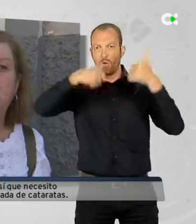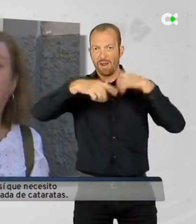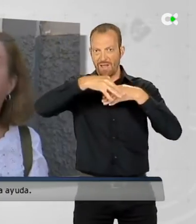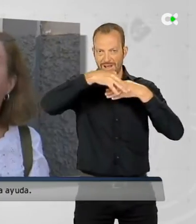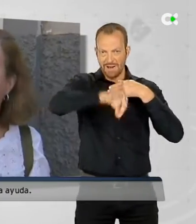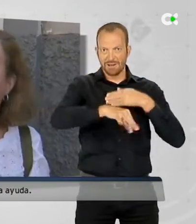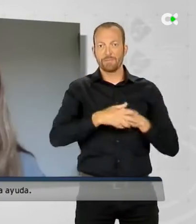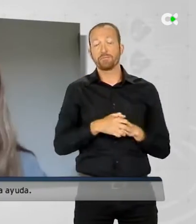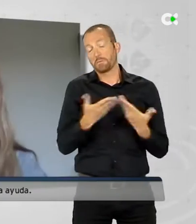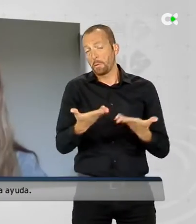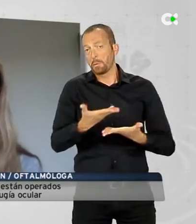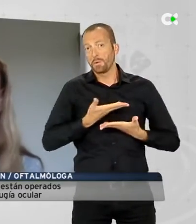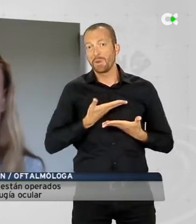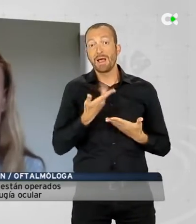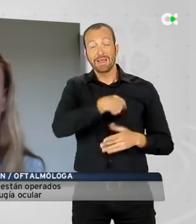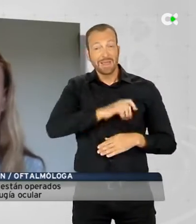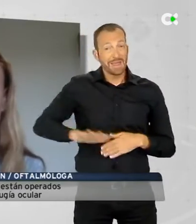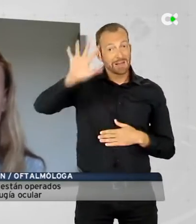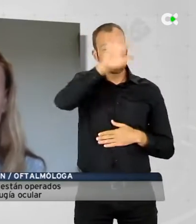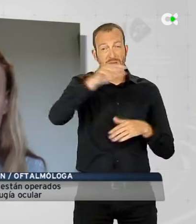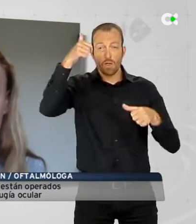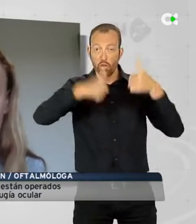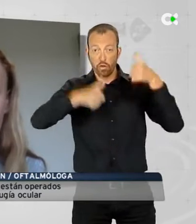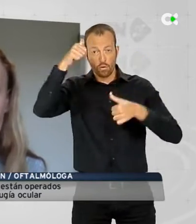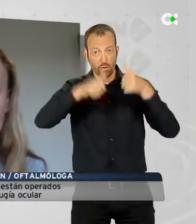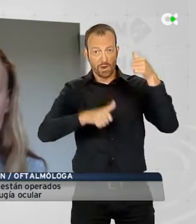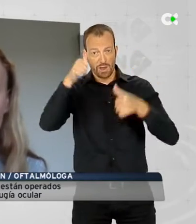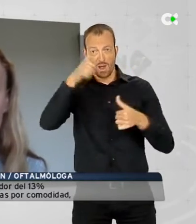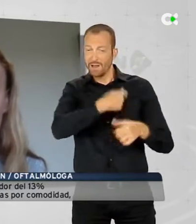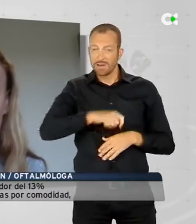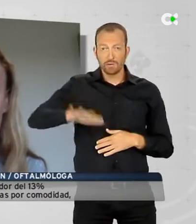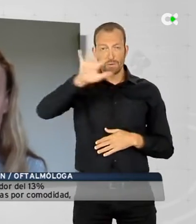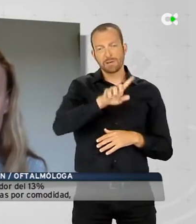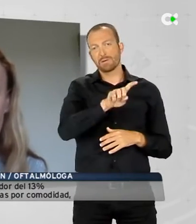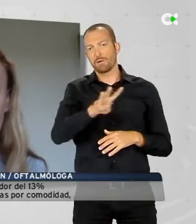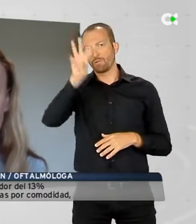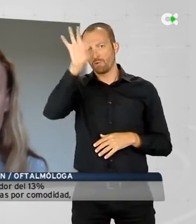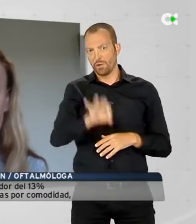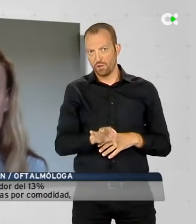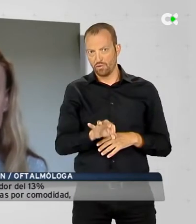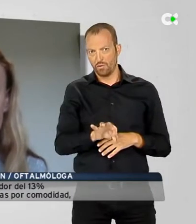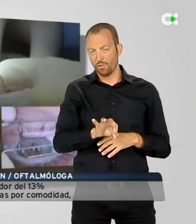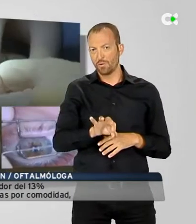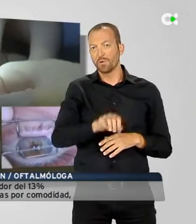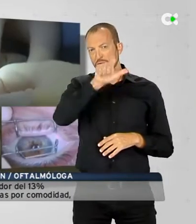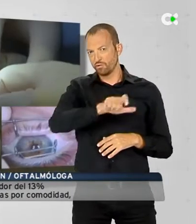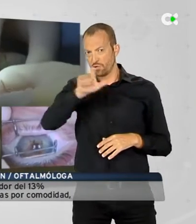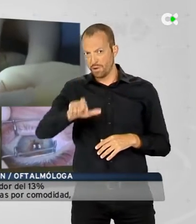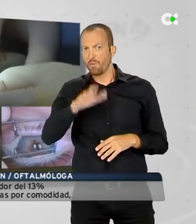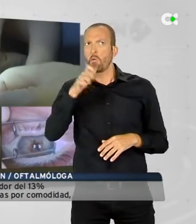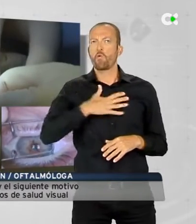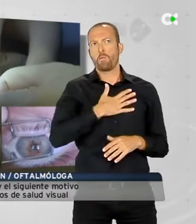Una ayuda. En España están operados de cirugía ocular alrededor del 13% de las personas por